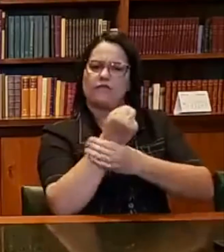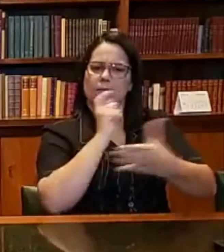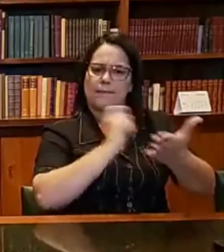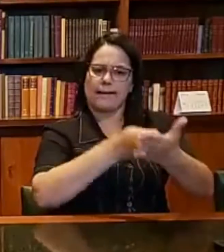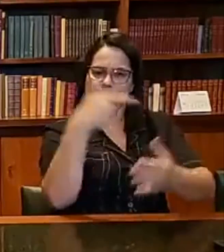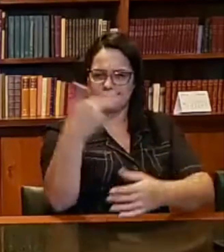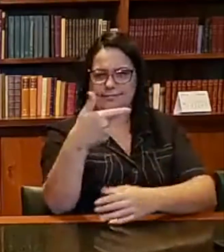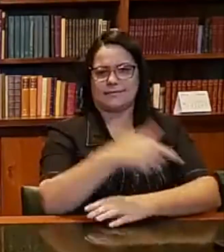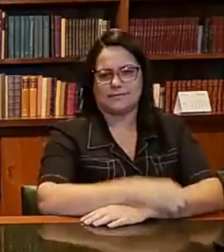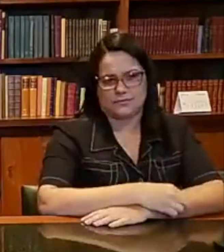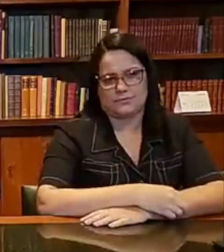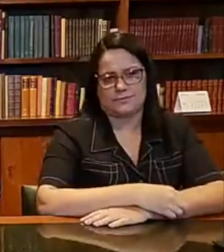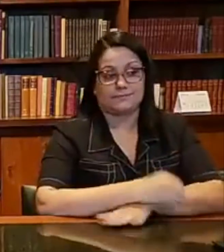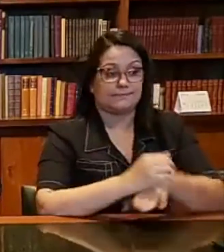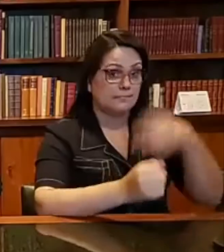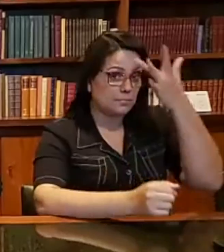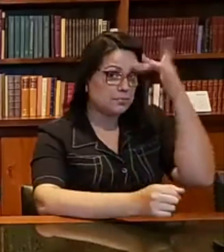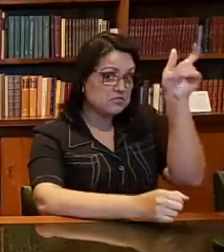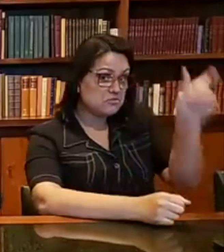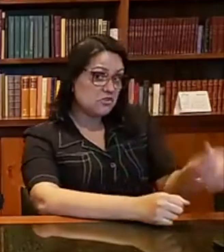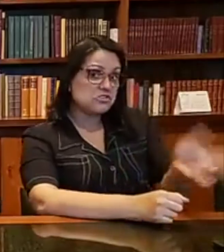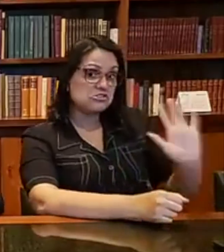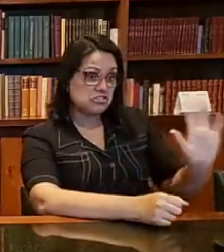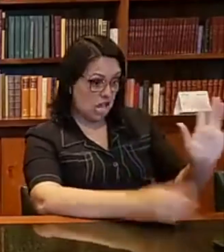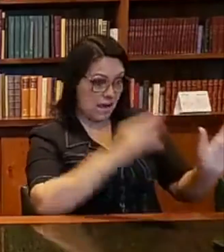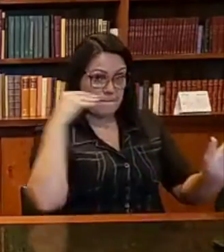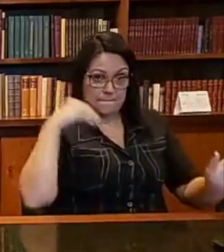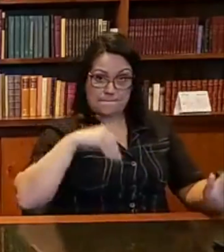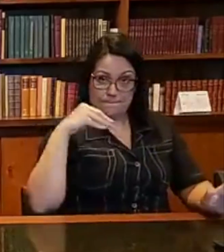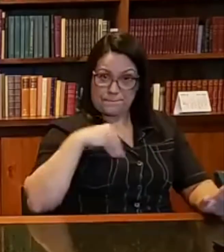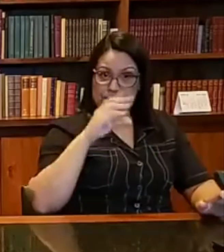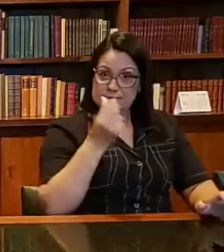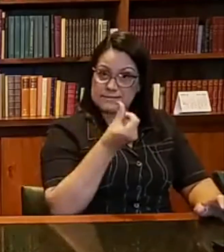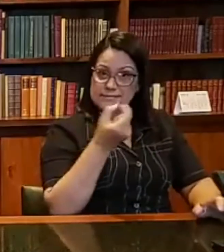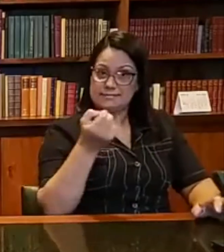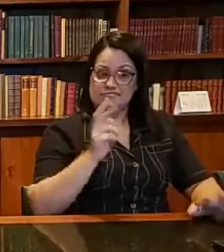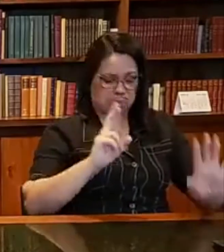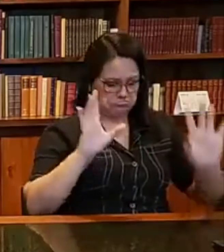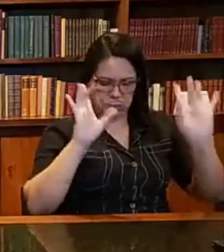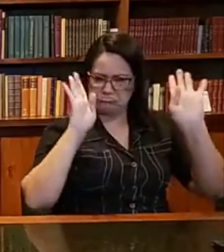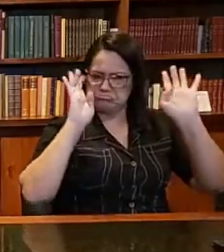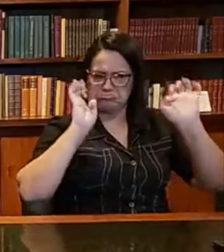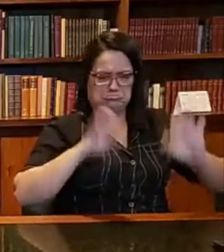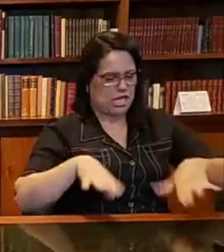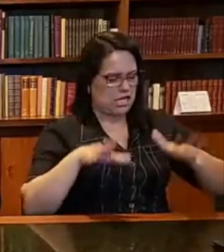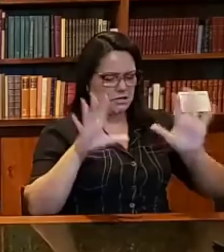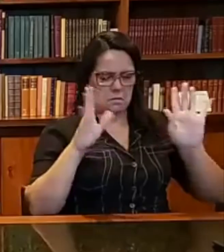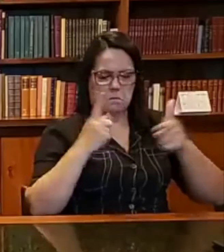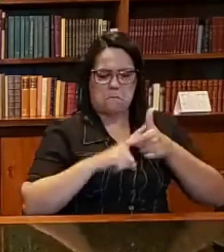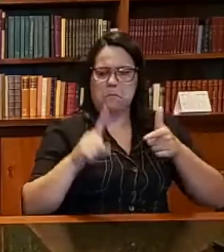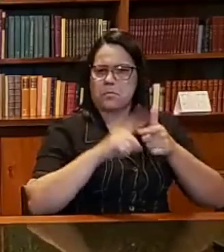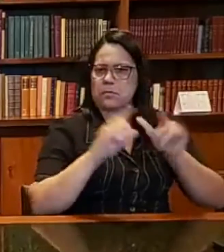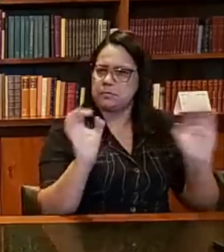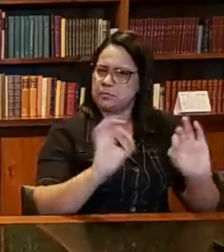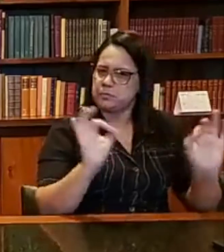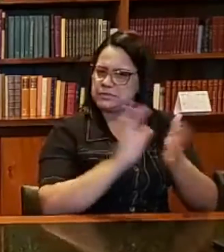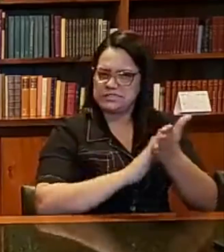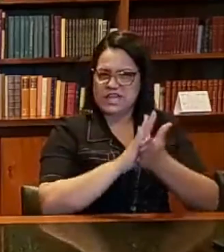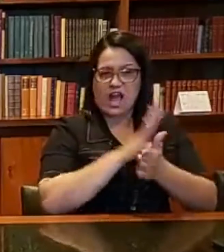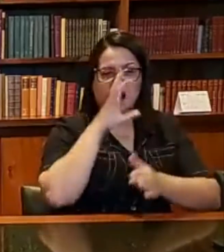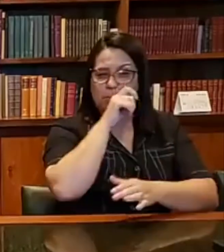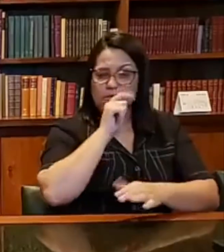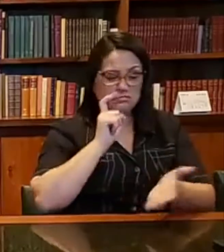já recebeu está, então, numa relação limpa, vamos assim dizer, não tem problema. Zero. Já vai quase que um clique e